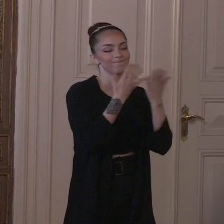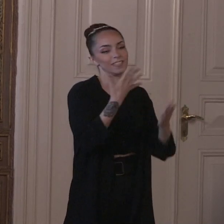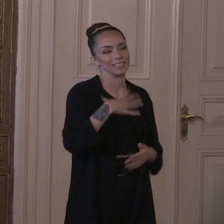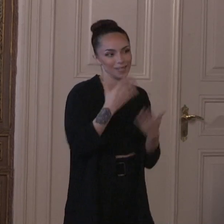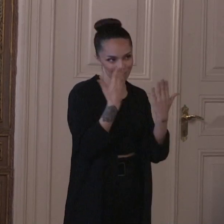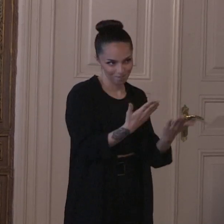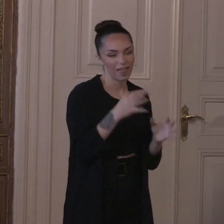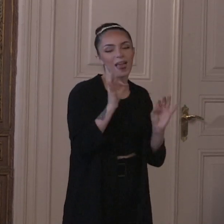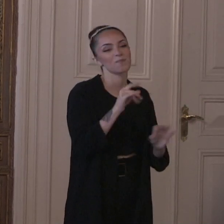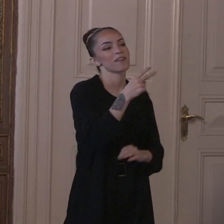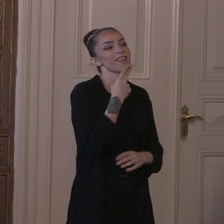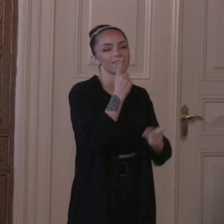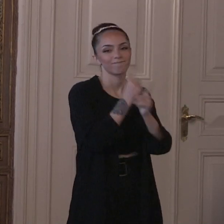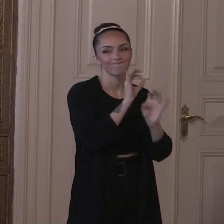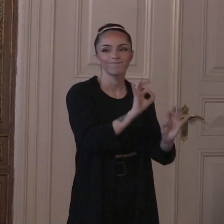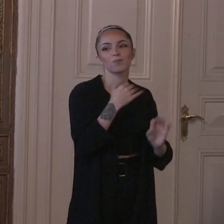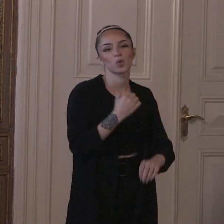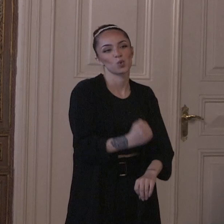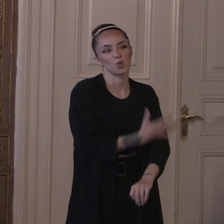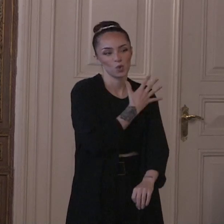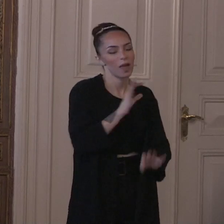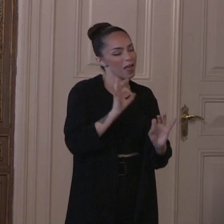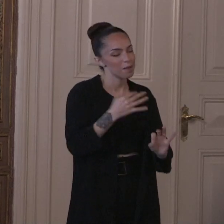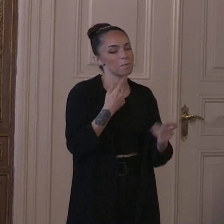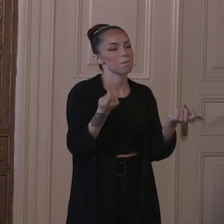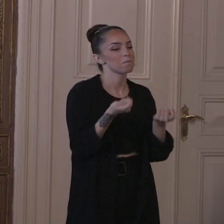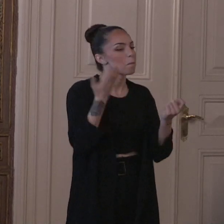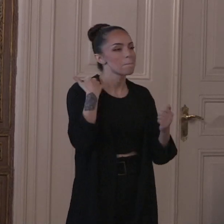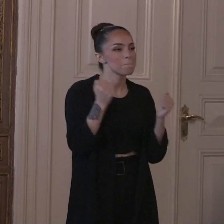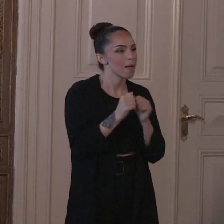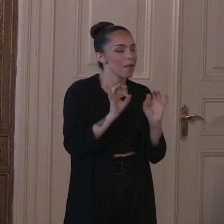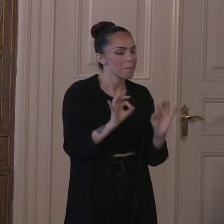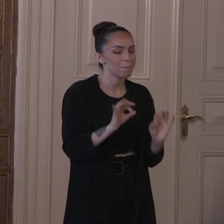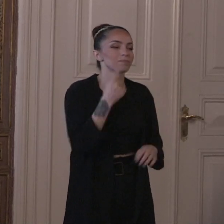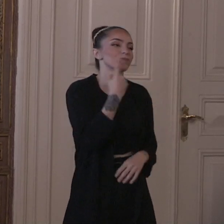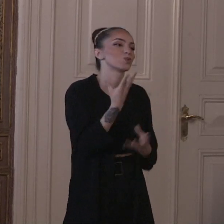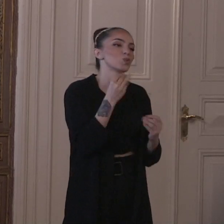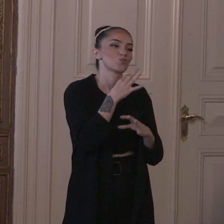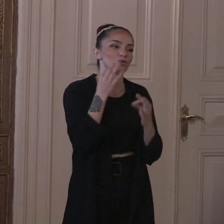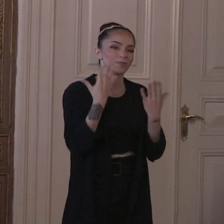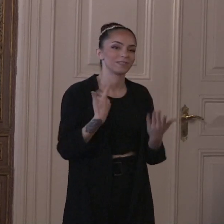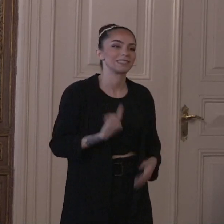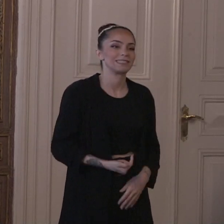Hep kendisiyle gurur duydum ve birlikte çalışmış olmaktan büyük mutluluk